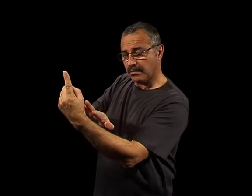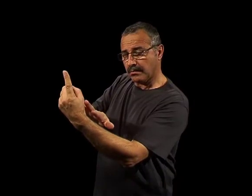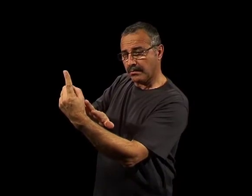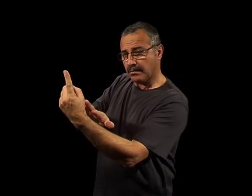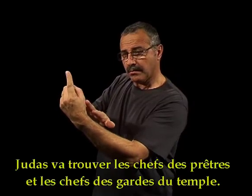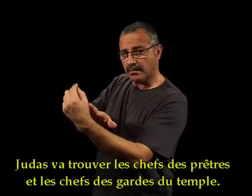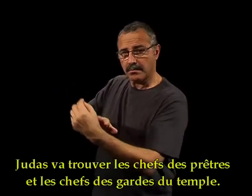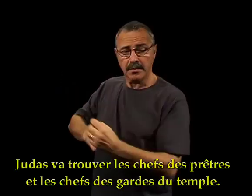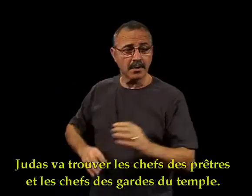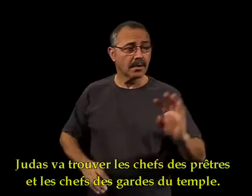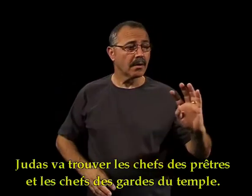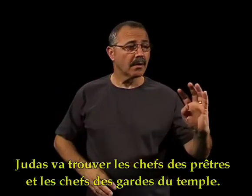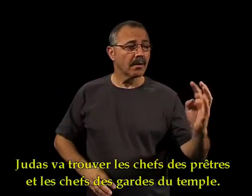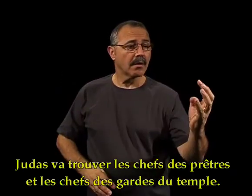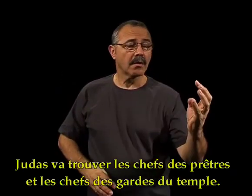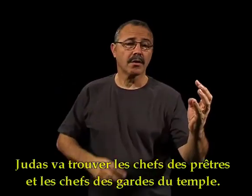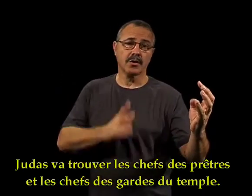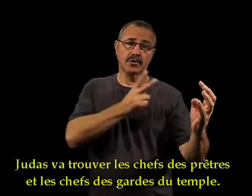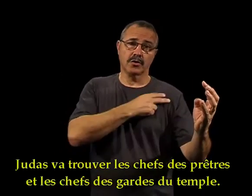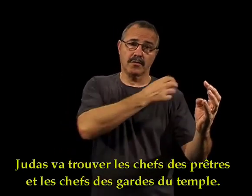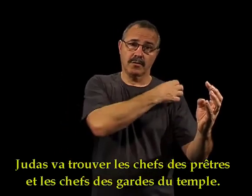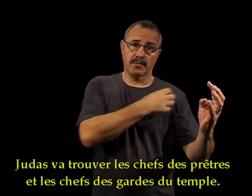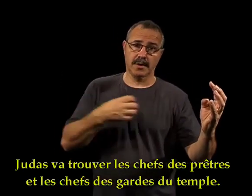Il fait partie des 12 apôtres.